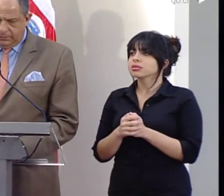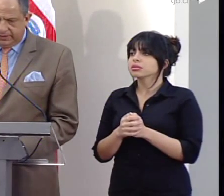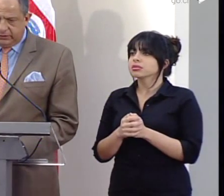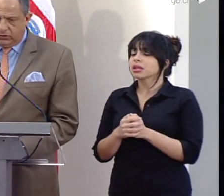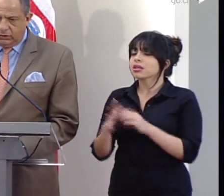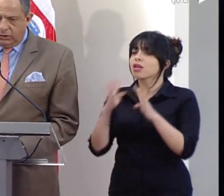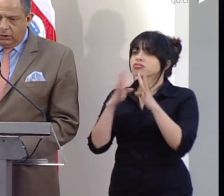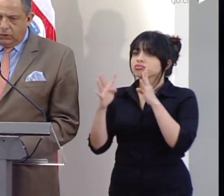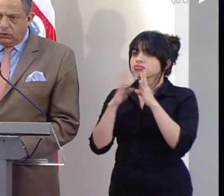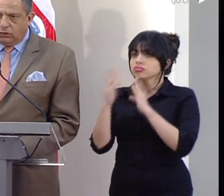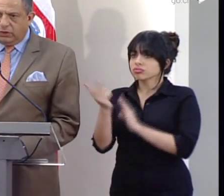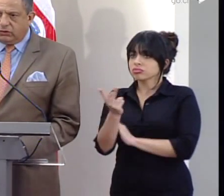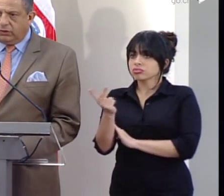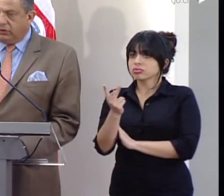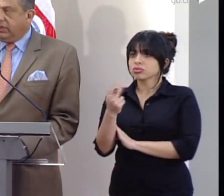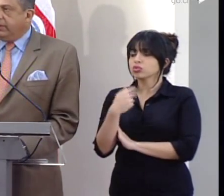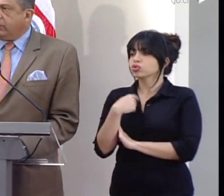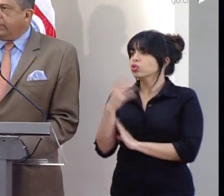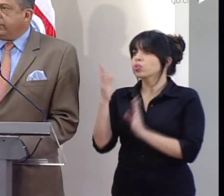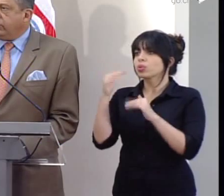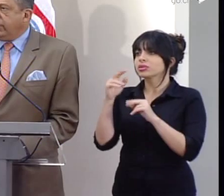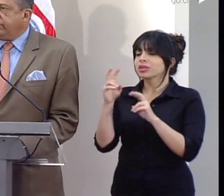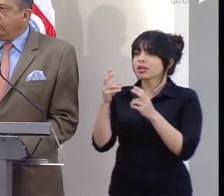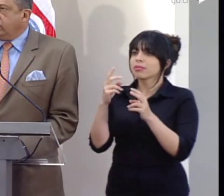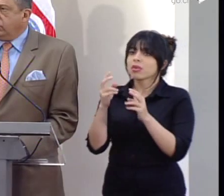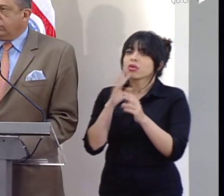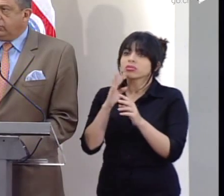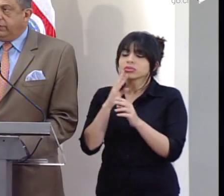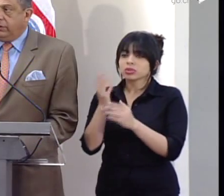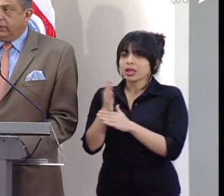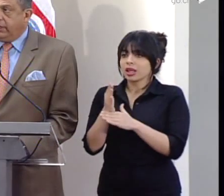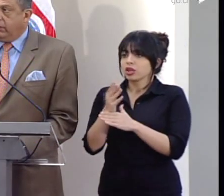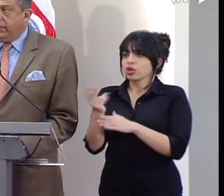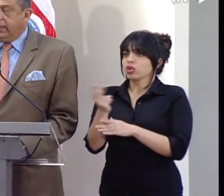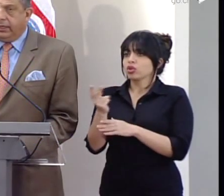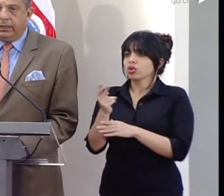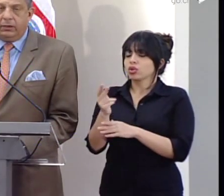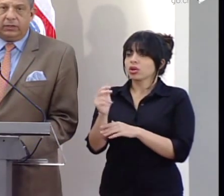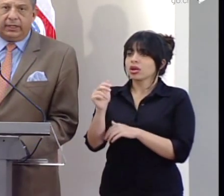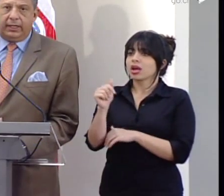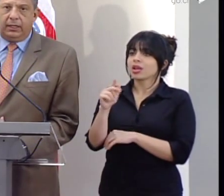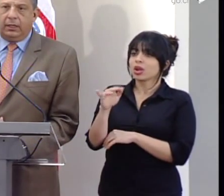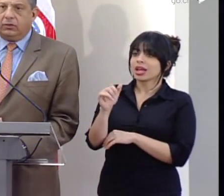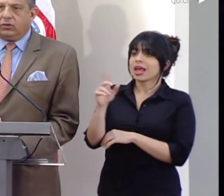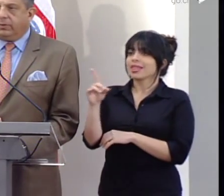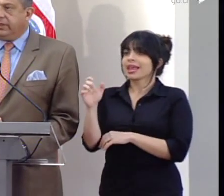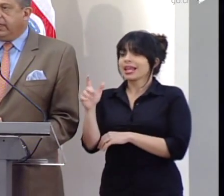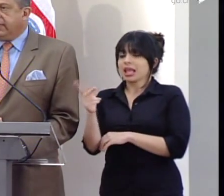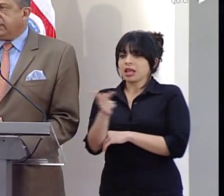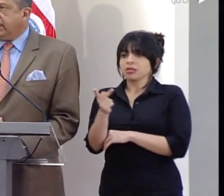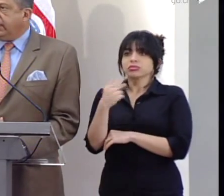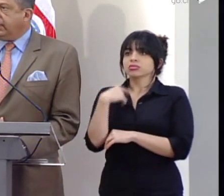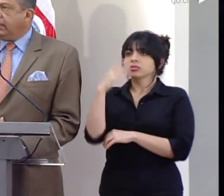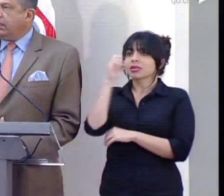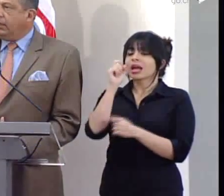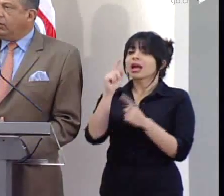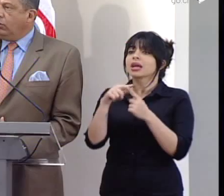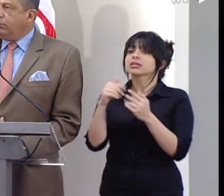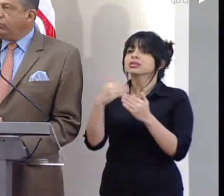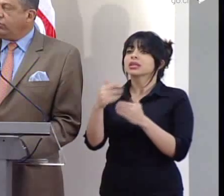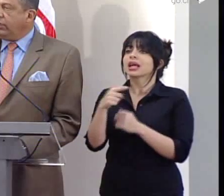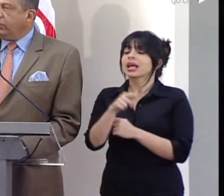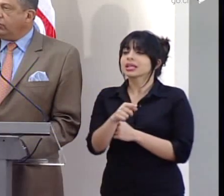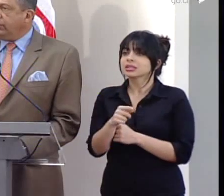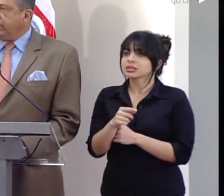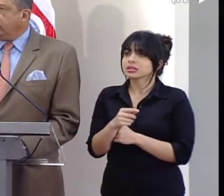la conversación, yo no estuve, los temas de conversación entre los dos, entre doña Ana Lorena y don Daniel, yo no me enteré hasta que ella